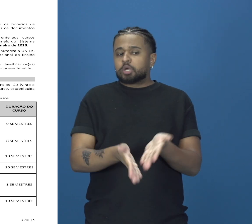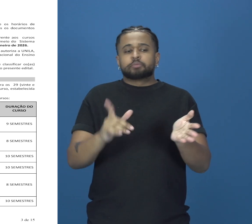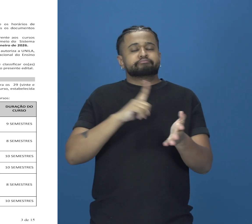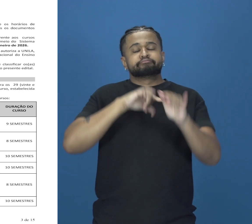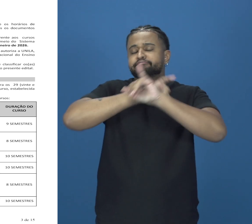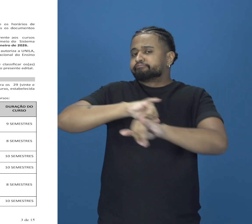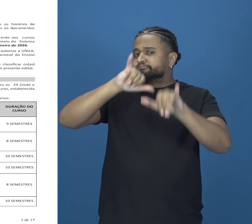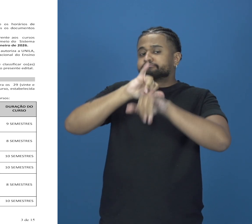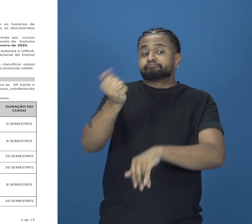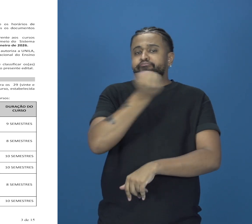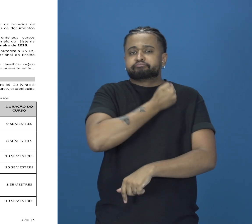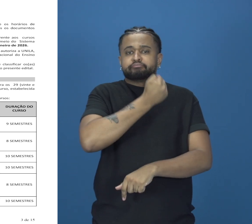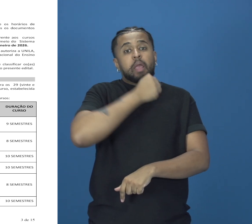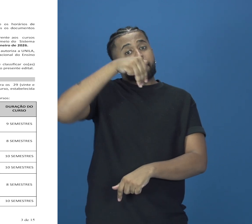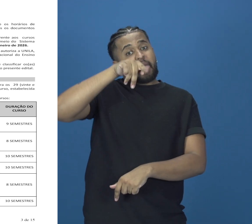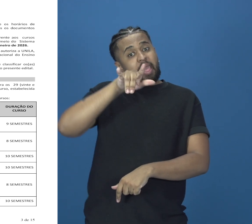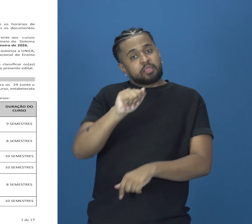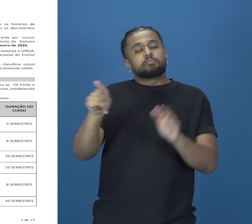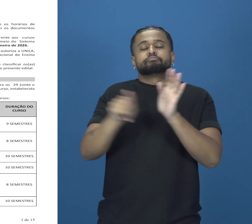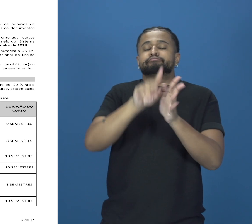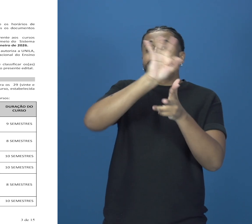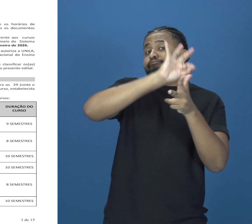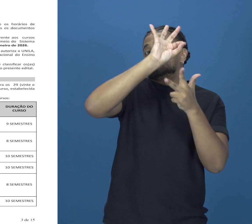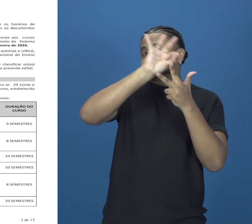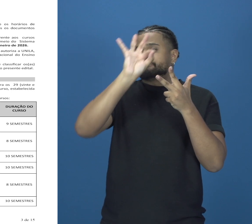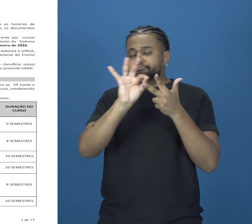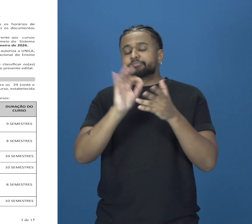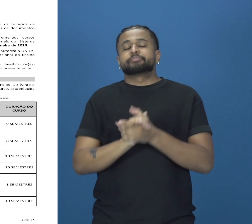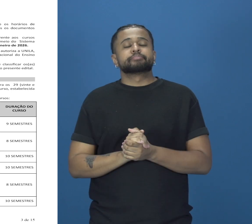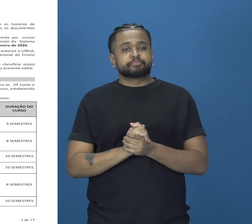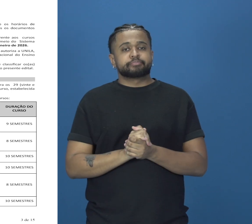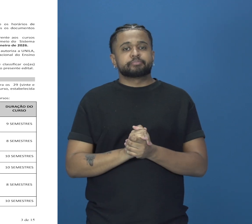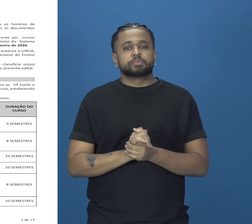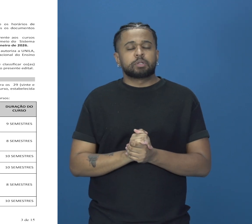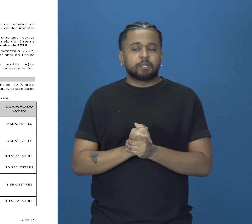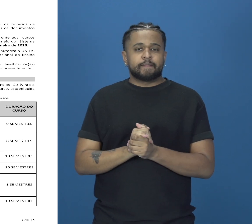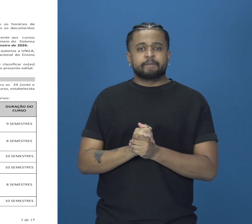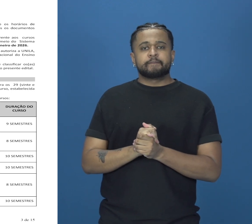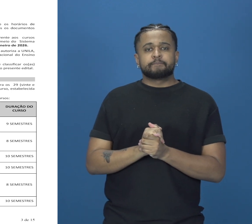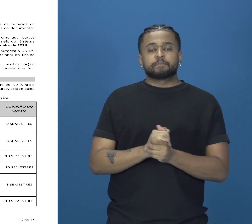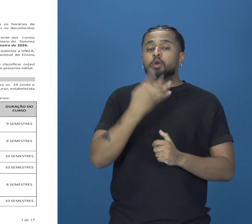a divulgar as médias obtidas na prova do Exame Nacional do Ensino Médio, ENEM.